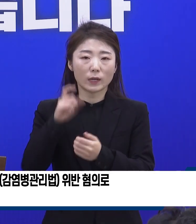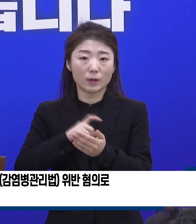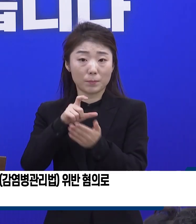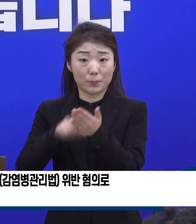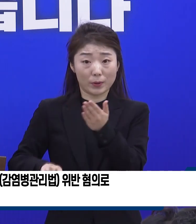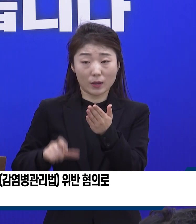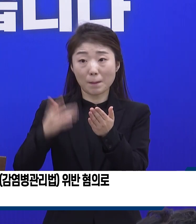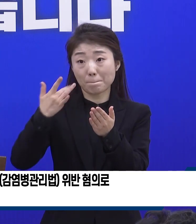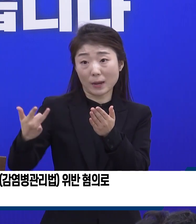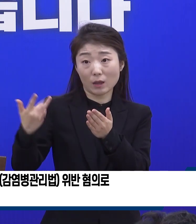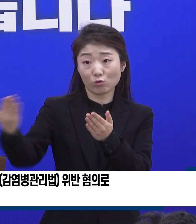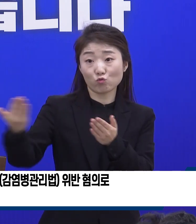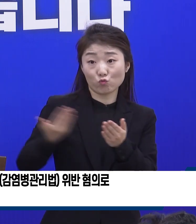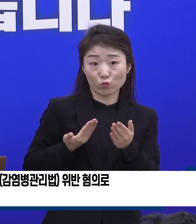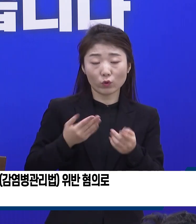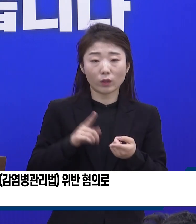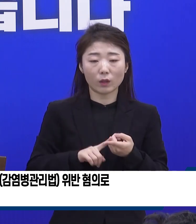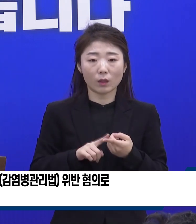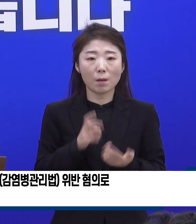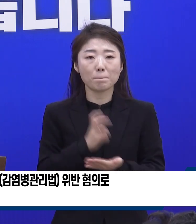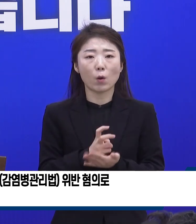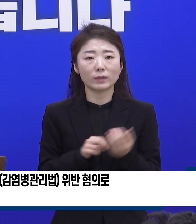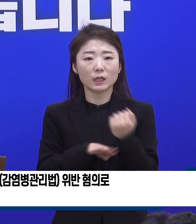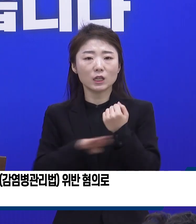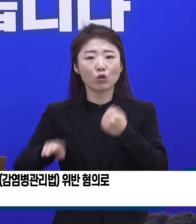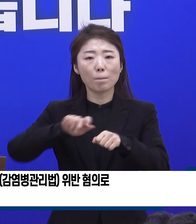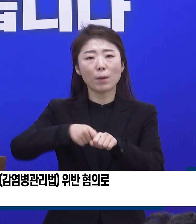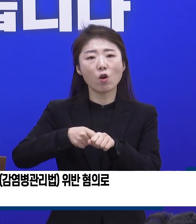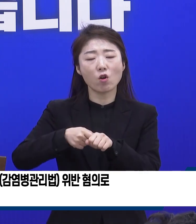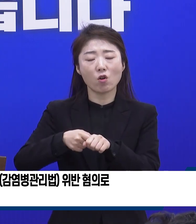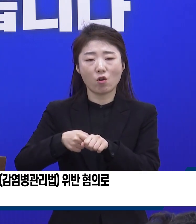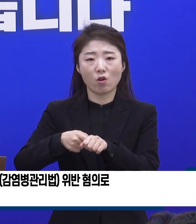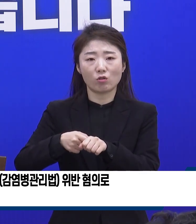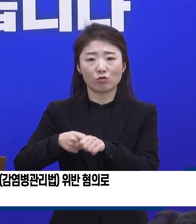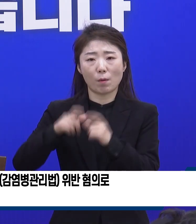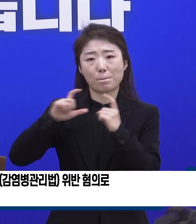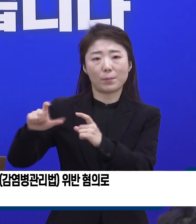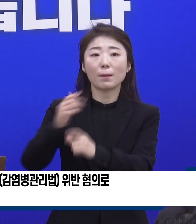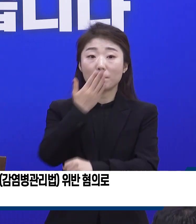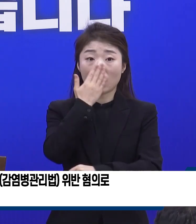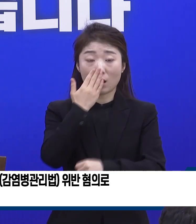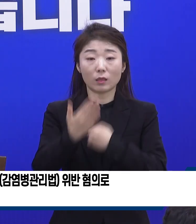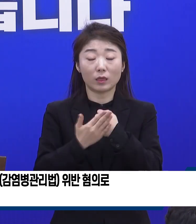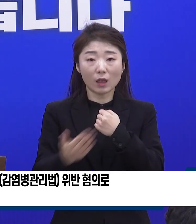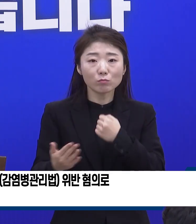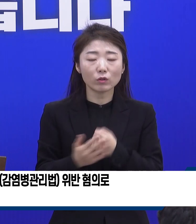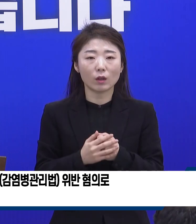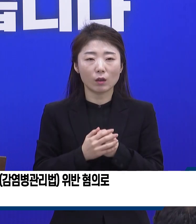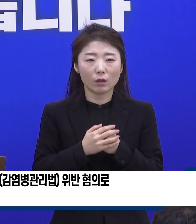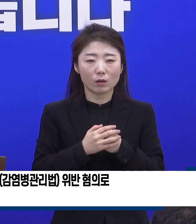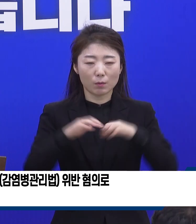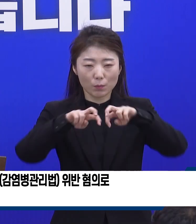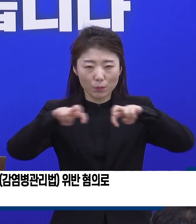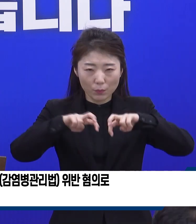감염병관리법 위반 혐의도 적용 가능합니다. 관련 사실들이 확인되면 그에 응당한